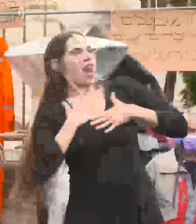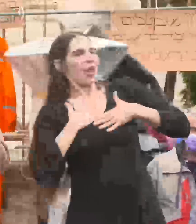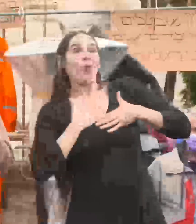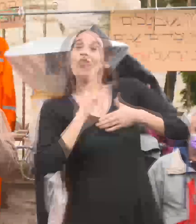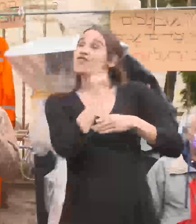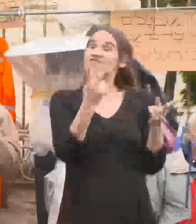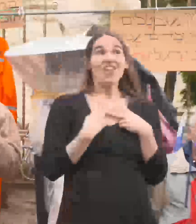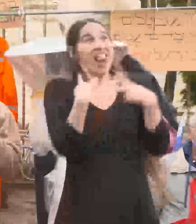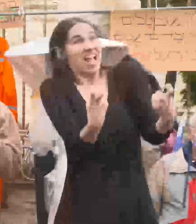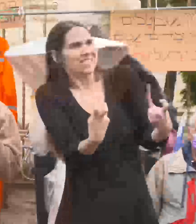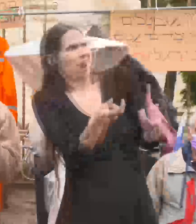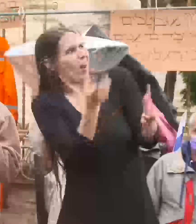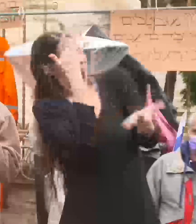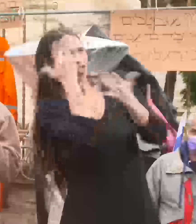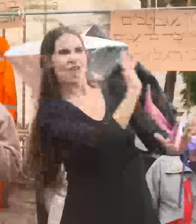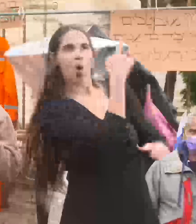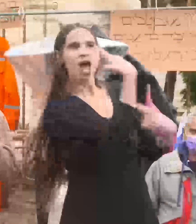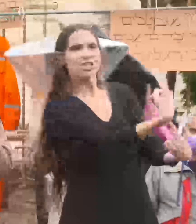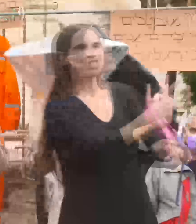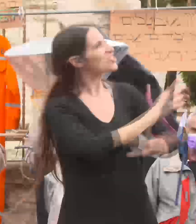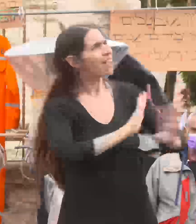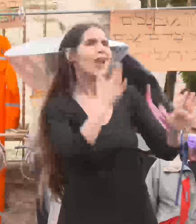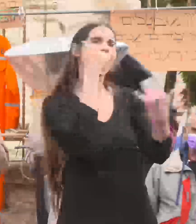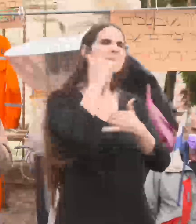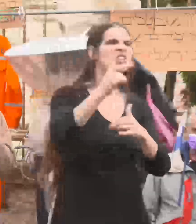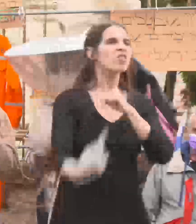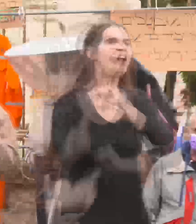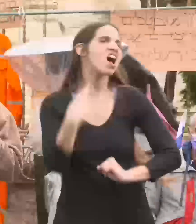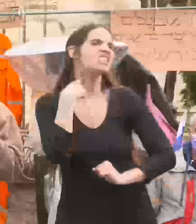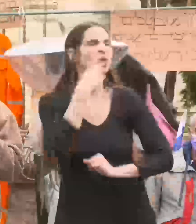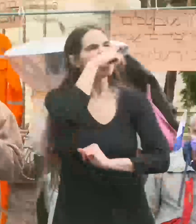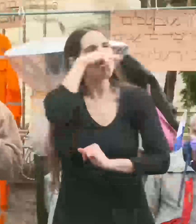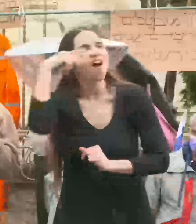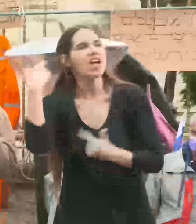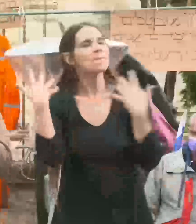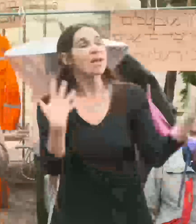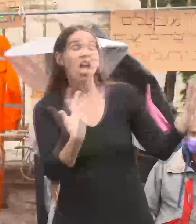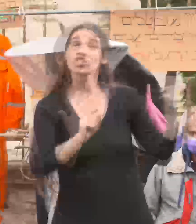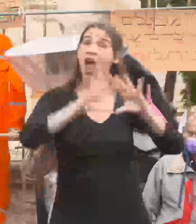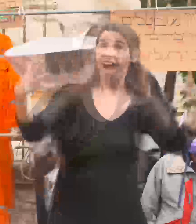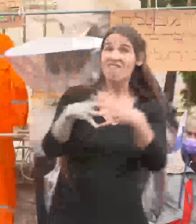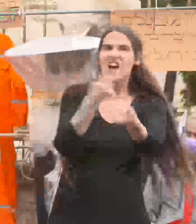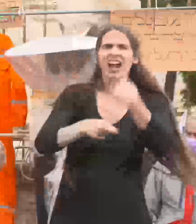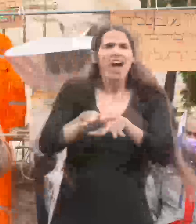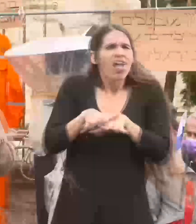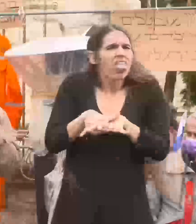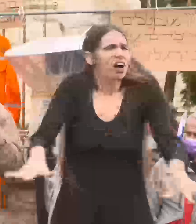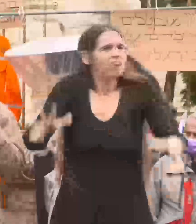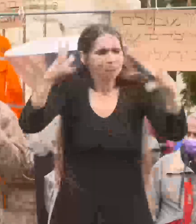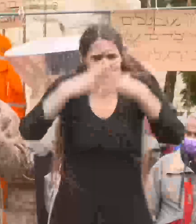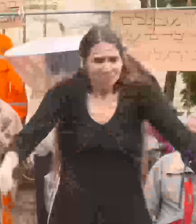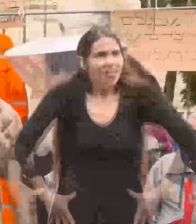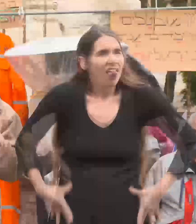ואז לנצל את הכוח הזה לטובתו האישית, למסעות חזירות ותאוות בצע, בעוד החברה והכלכלה מדממות